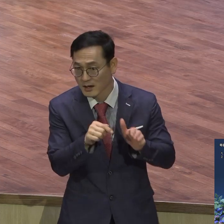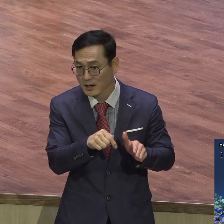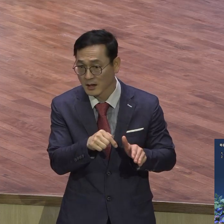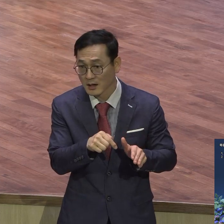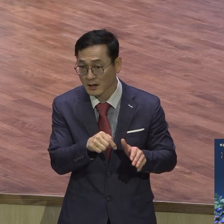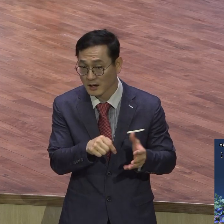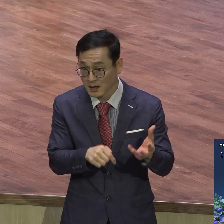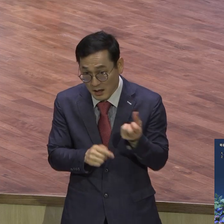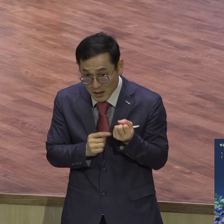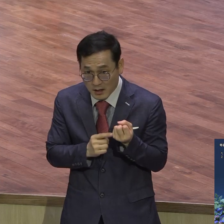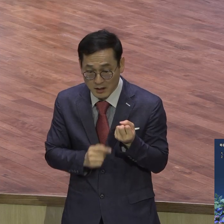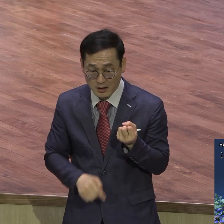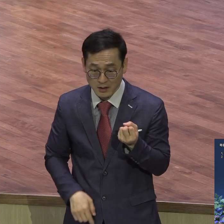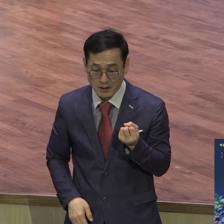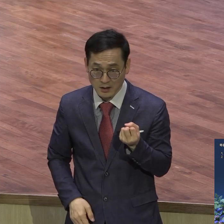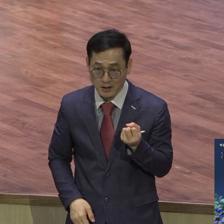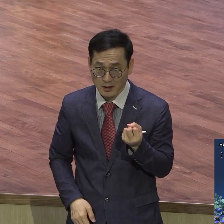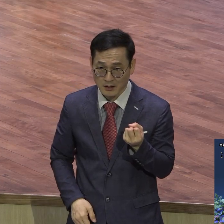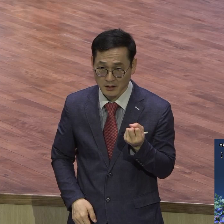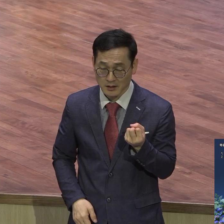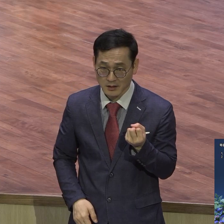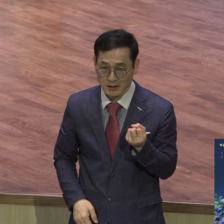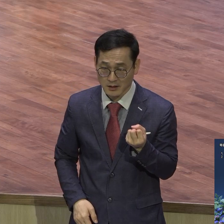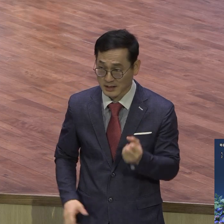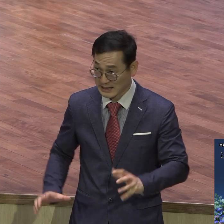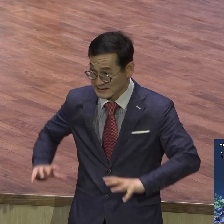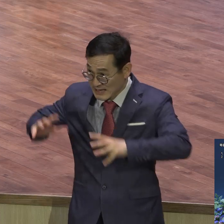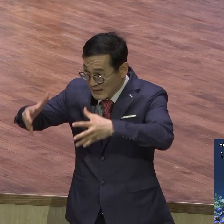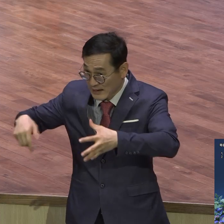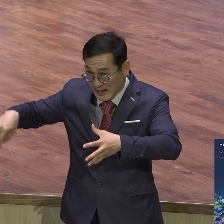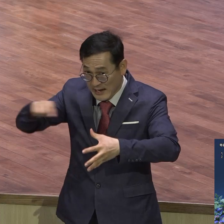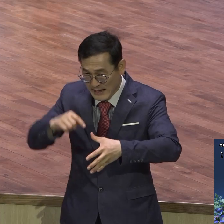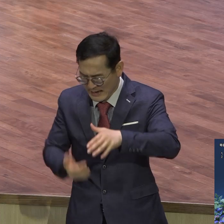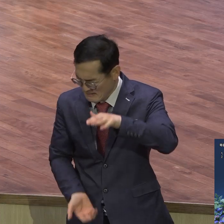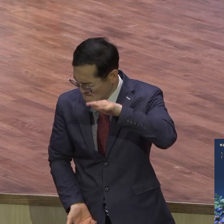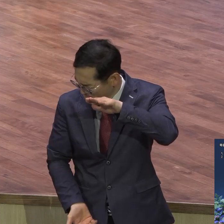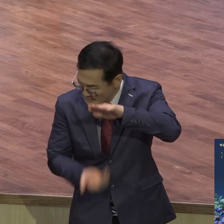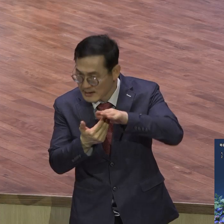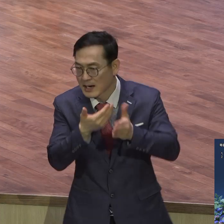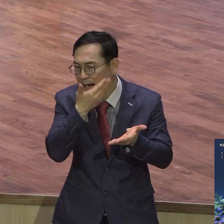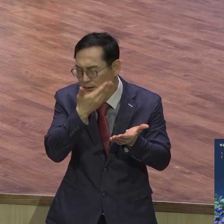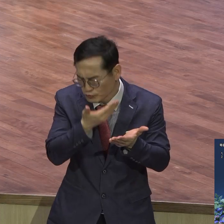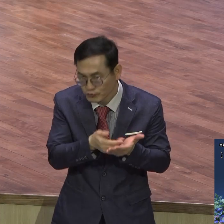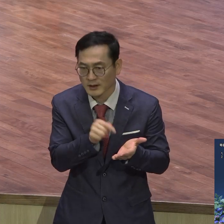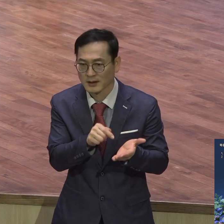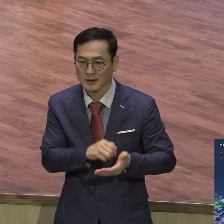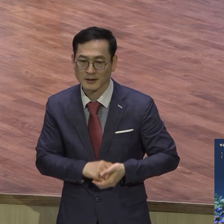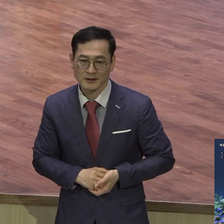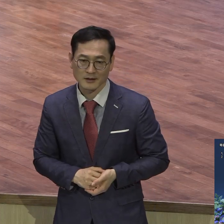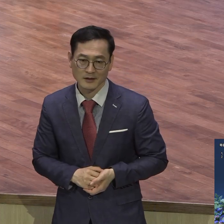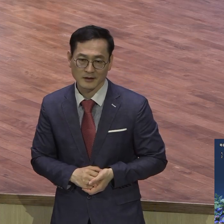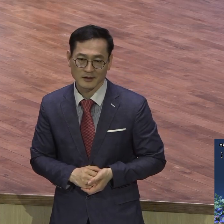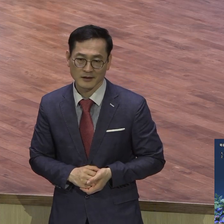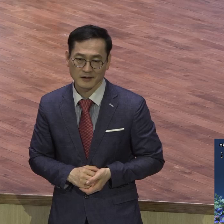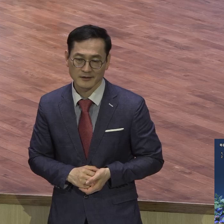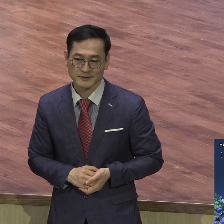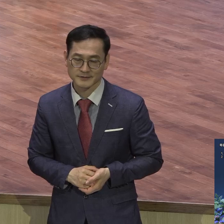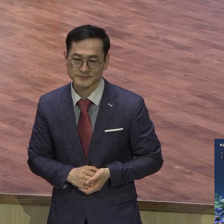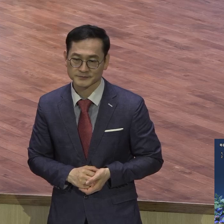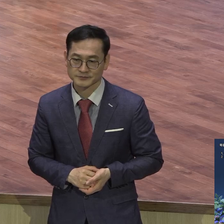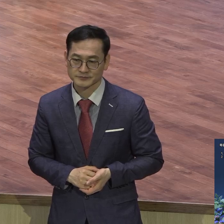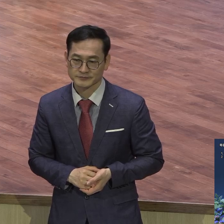복음 여러분이 듣고 있는 복음은 세계에서 인류에 대한 최고의 가치다. 예수님께서 본문을 통해서